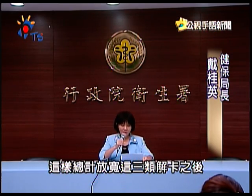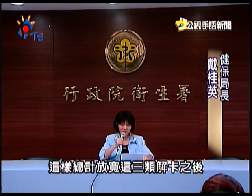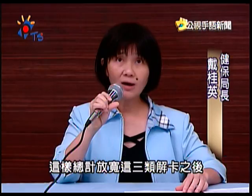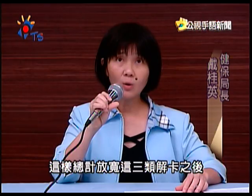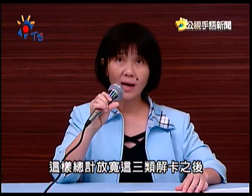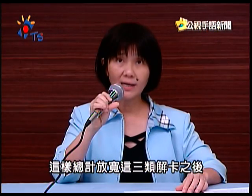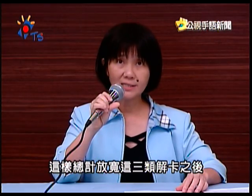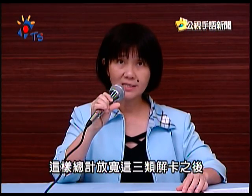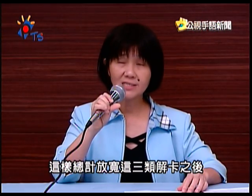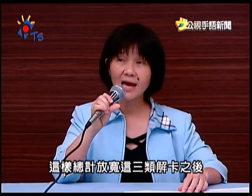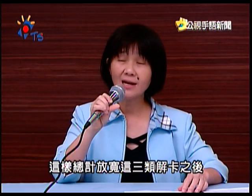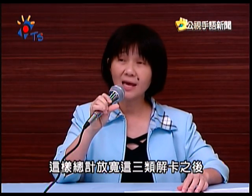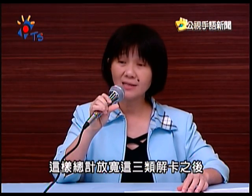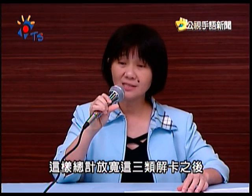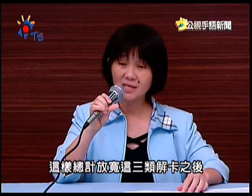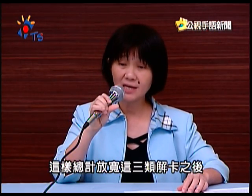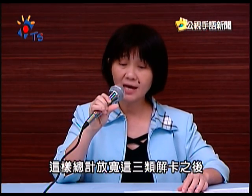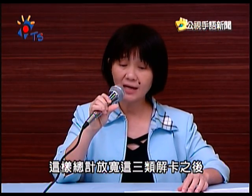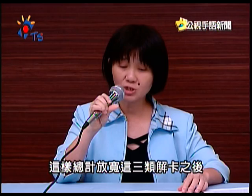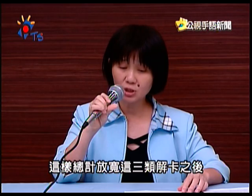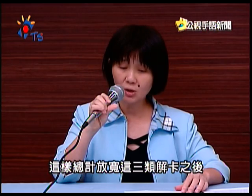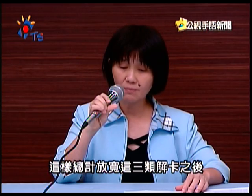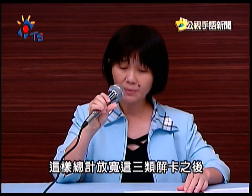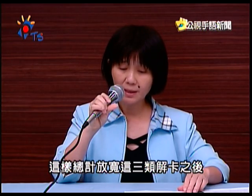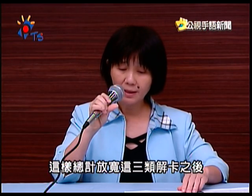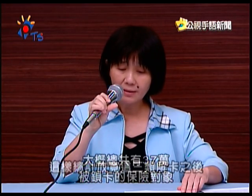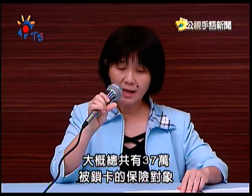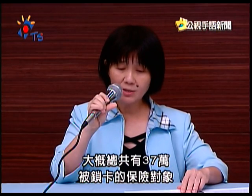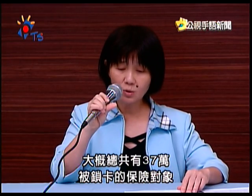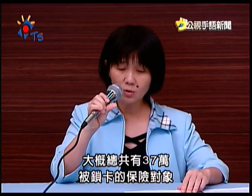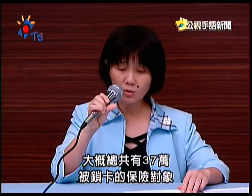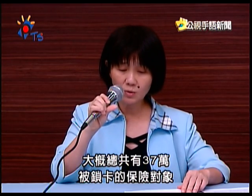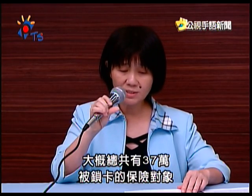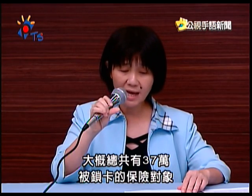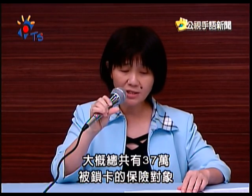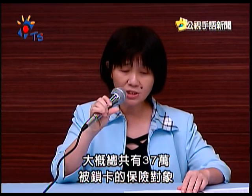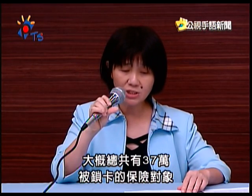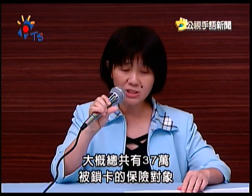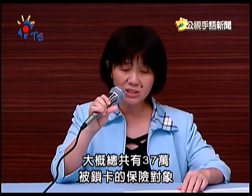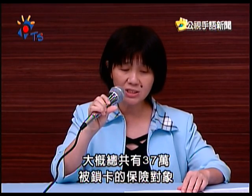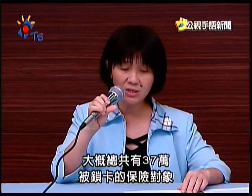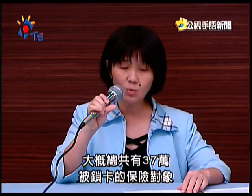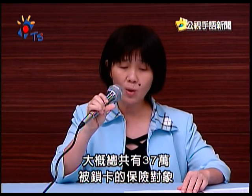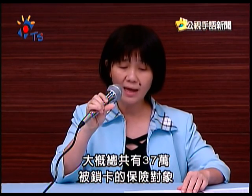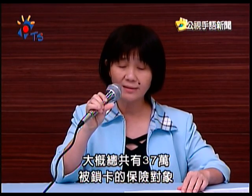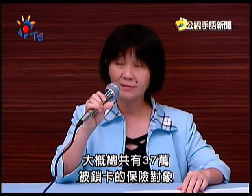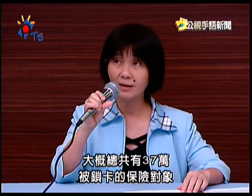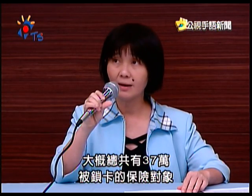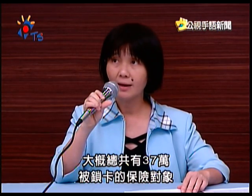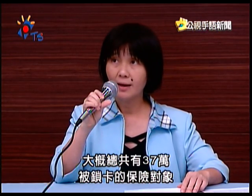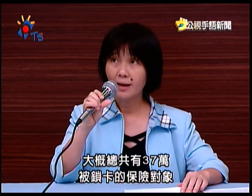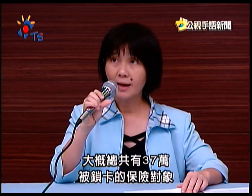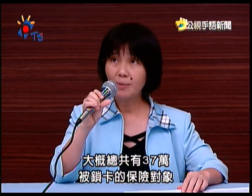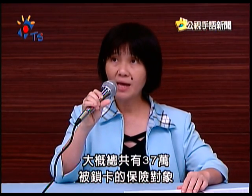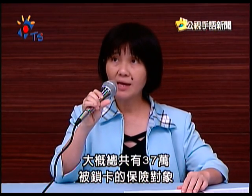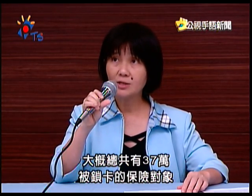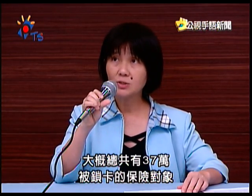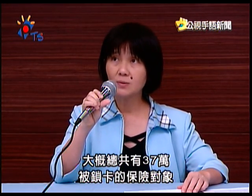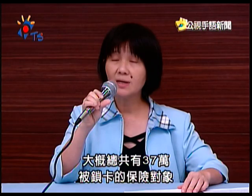放宽了这三类的解卡之后，大概总共有37万的被锁卡